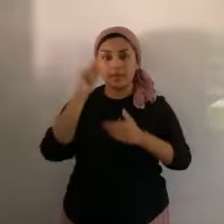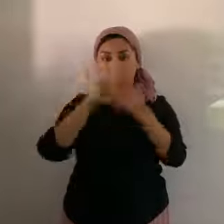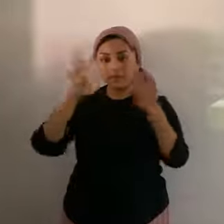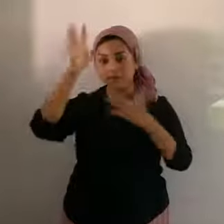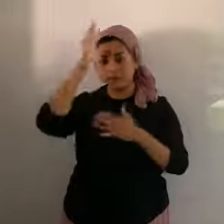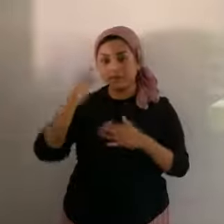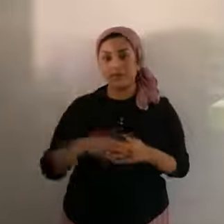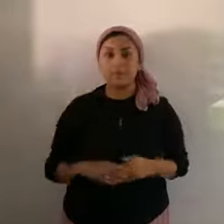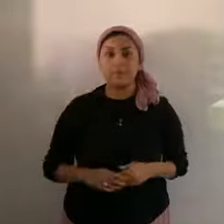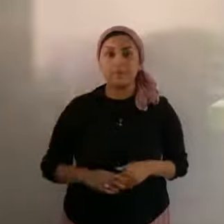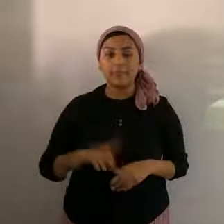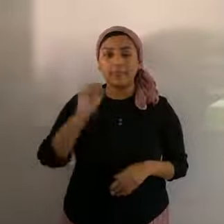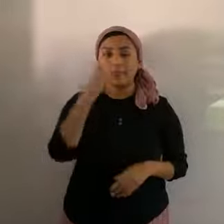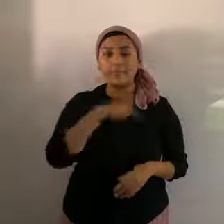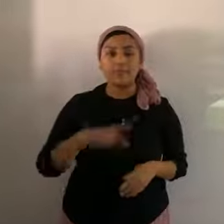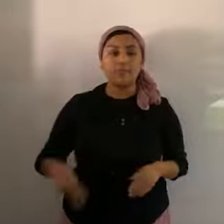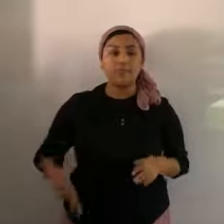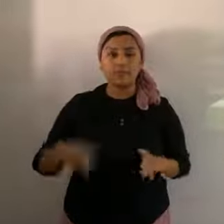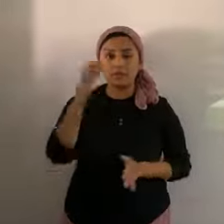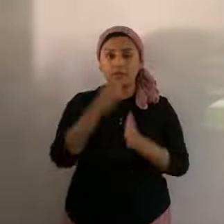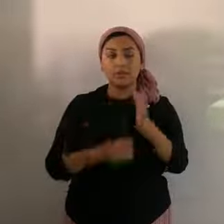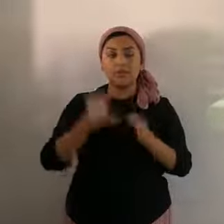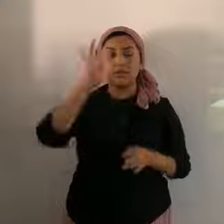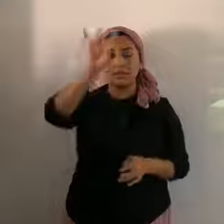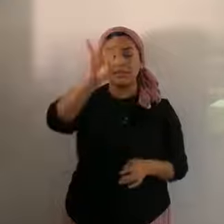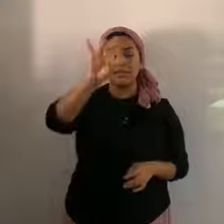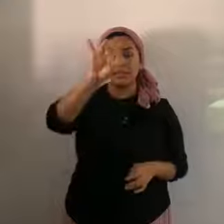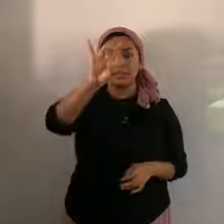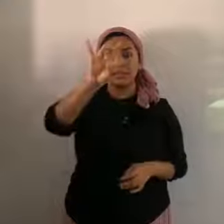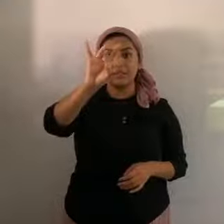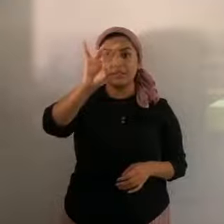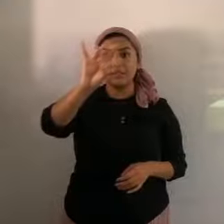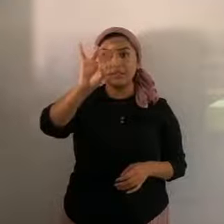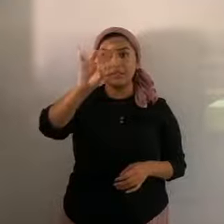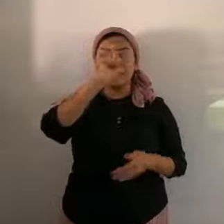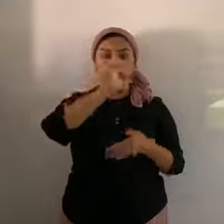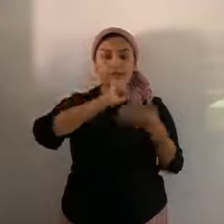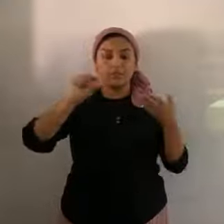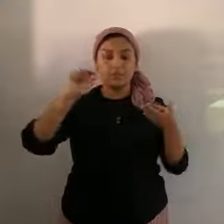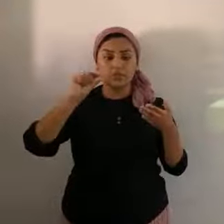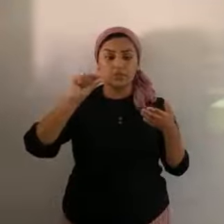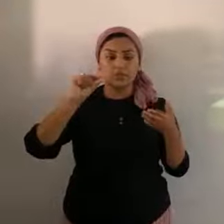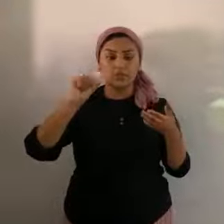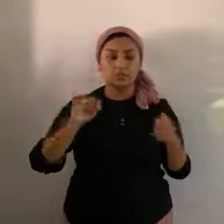Abacadús. En Primera de Reyes capítulo 8, y vamos a buscar el verso